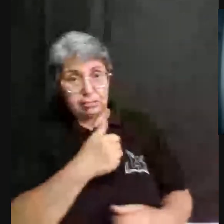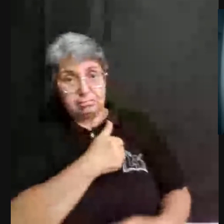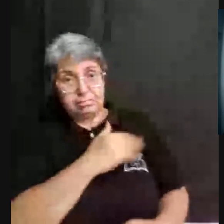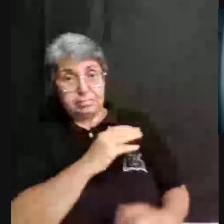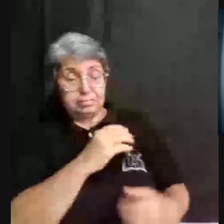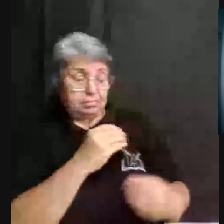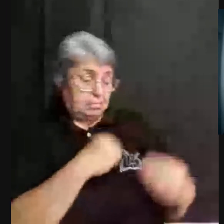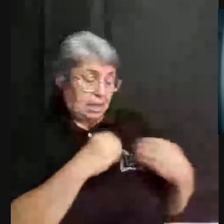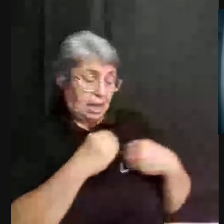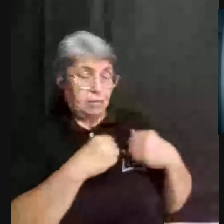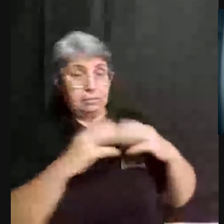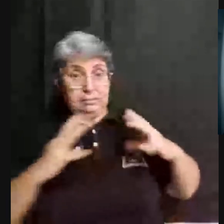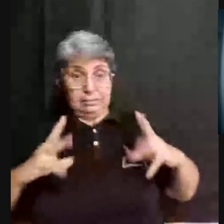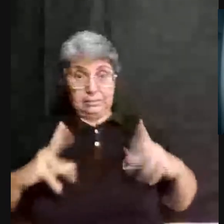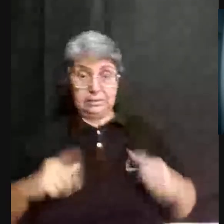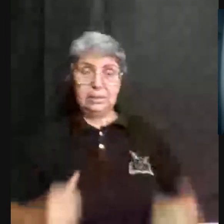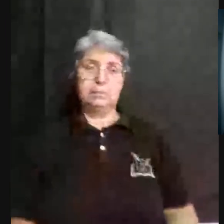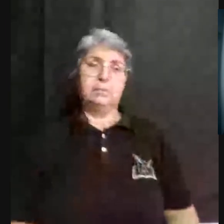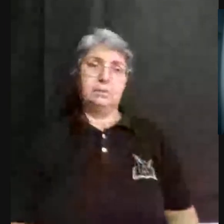pastor Smith.